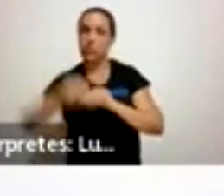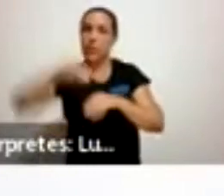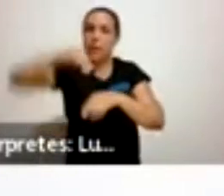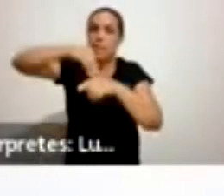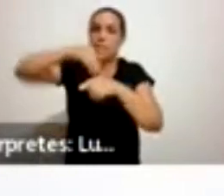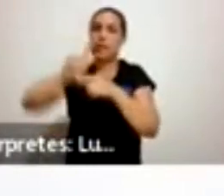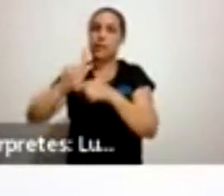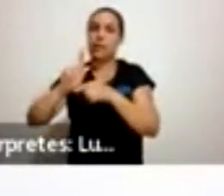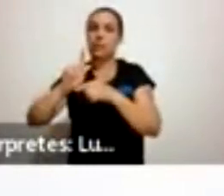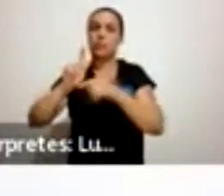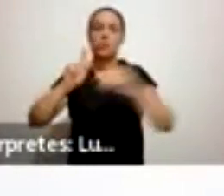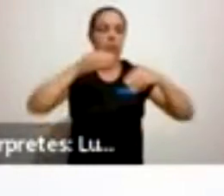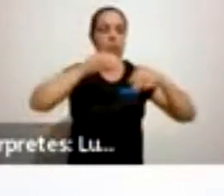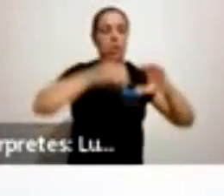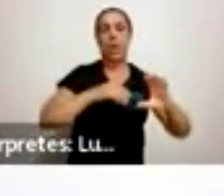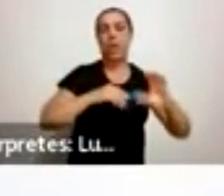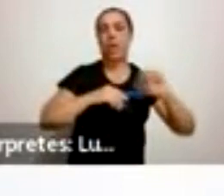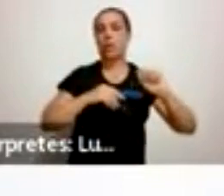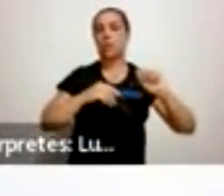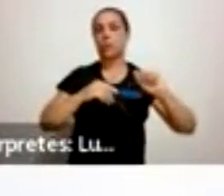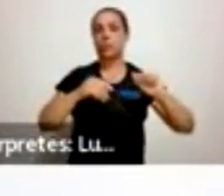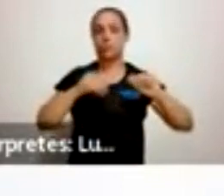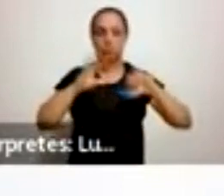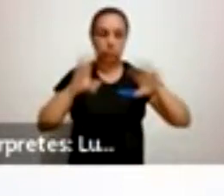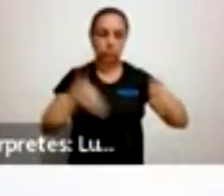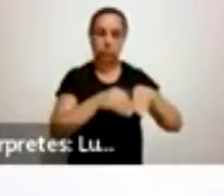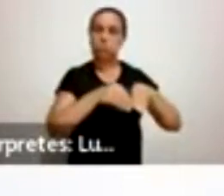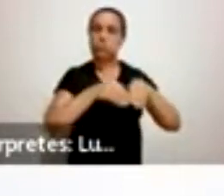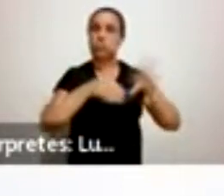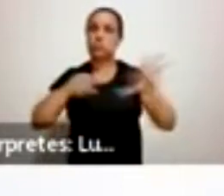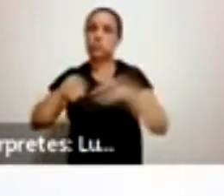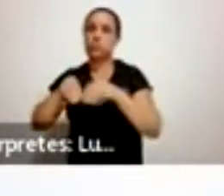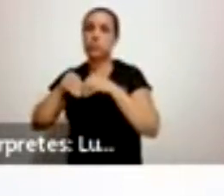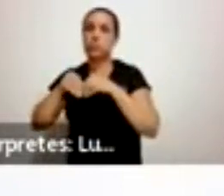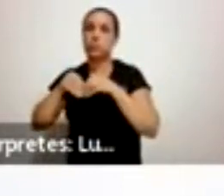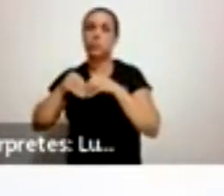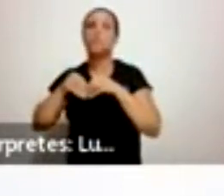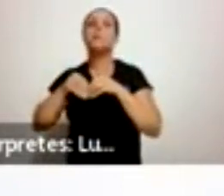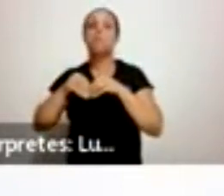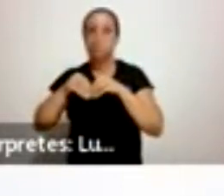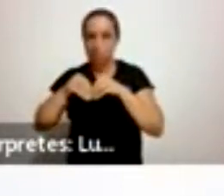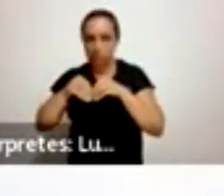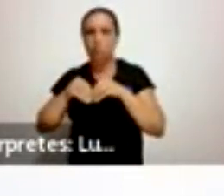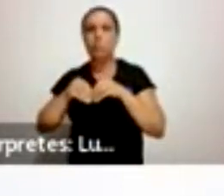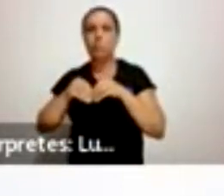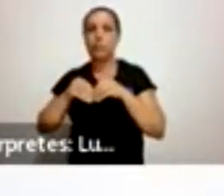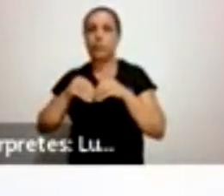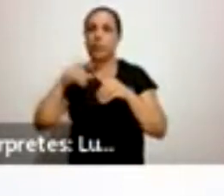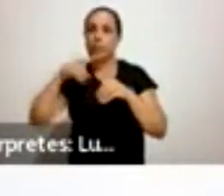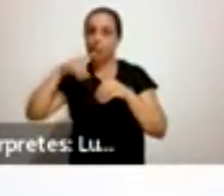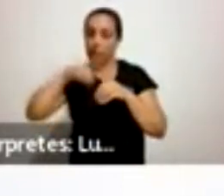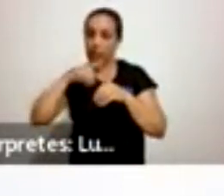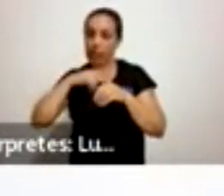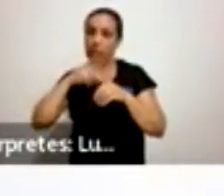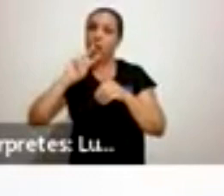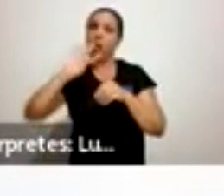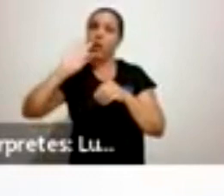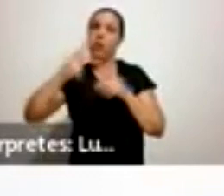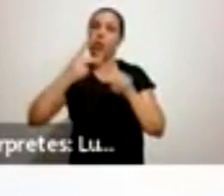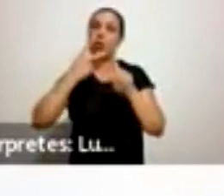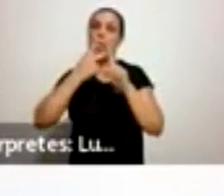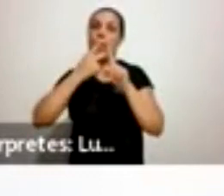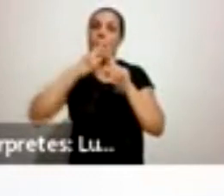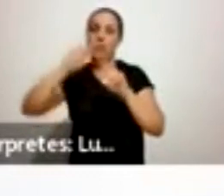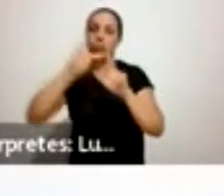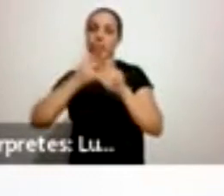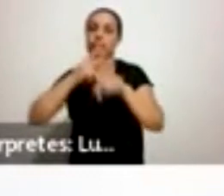na proporção correta. Com respeito a isso, a gente tem um processo chamado o TOPH+, que corrige essa deficiência. Então,